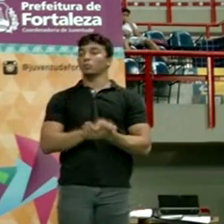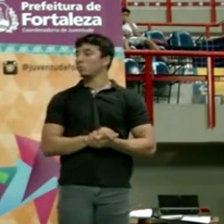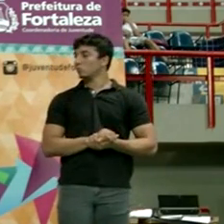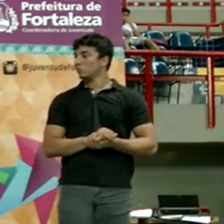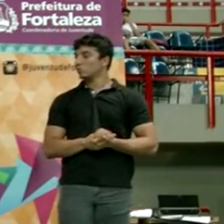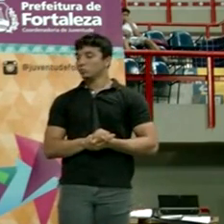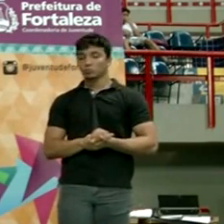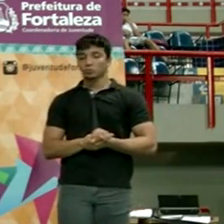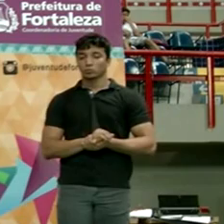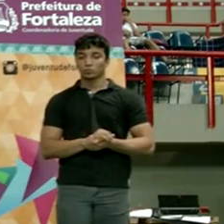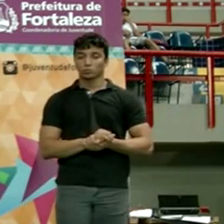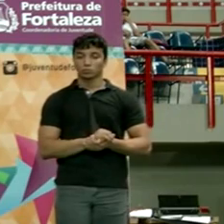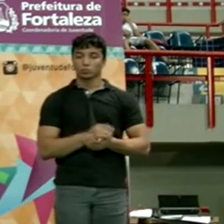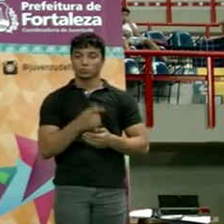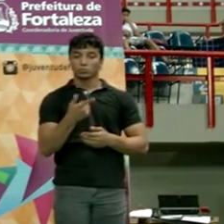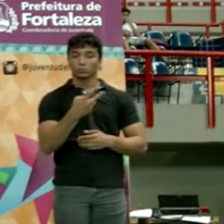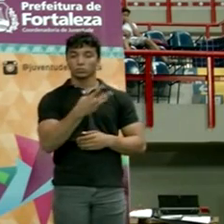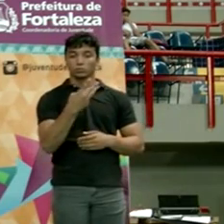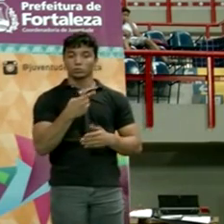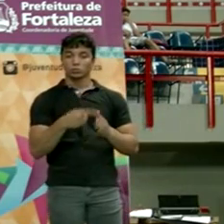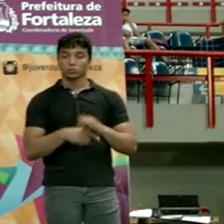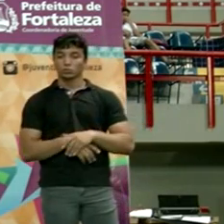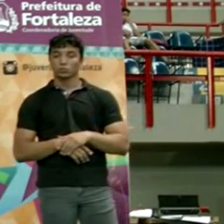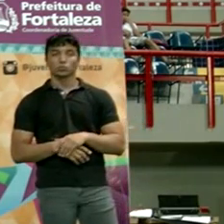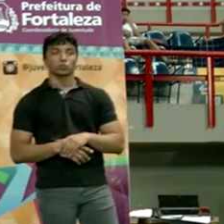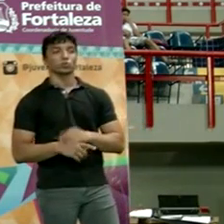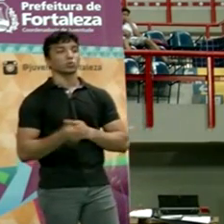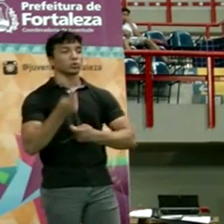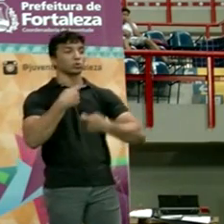lá. Vamos para a terceira pergunta.